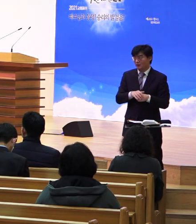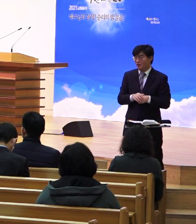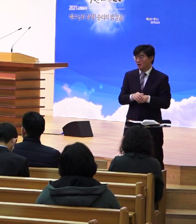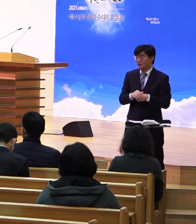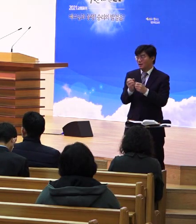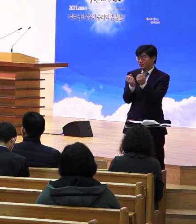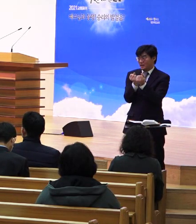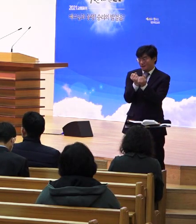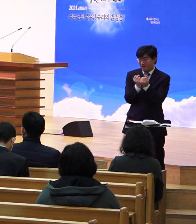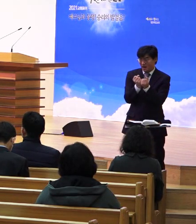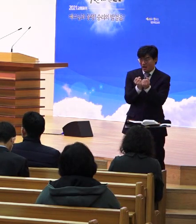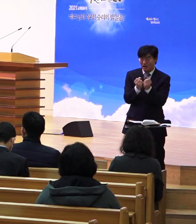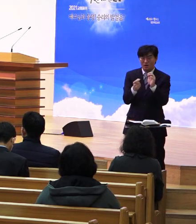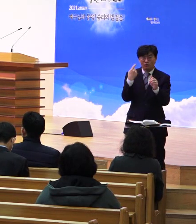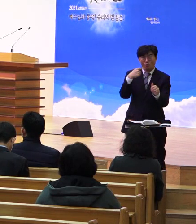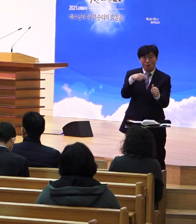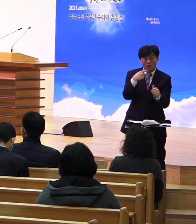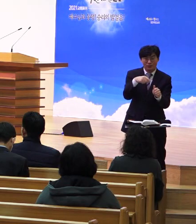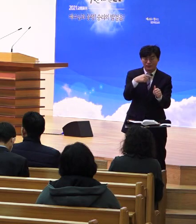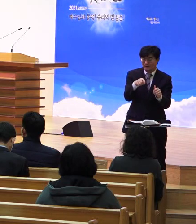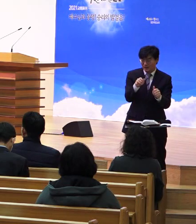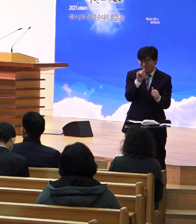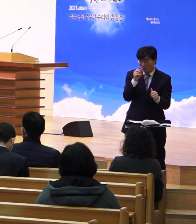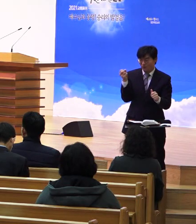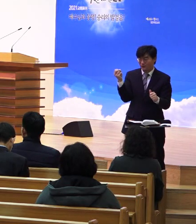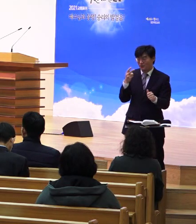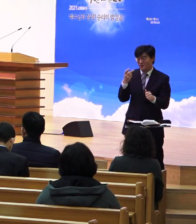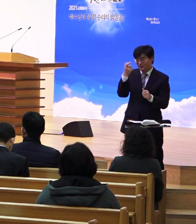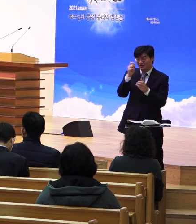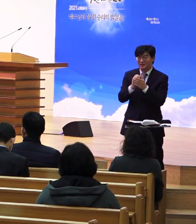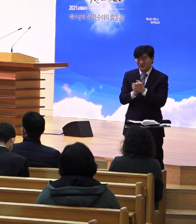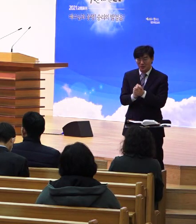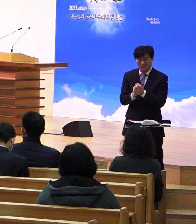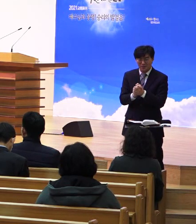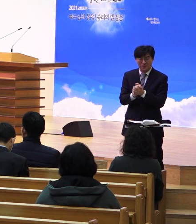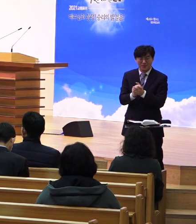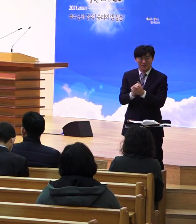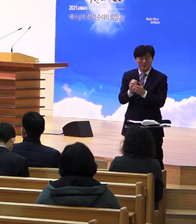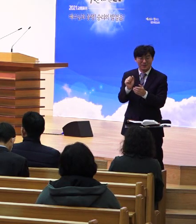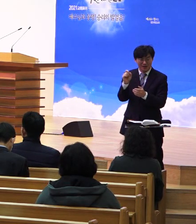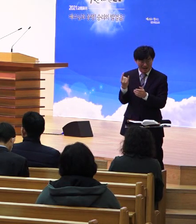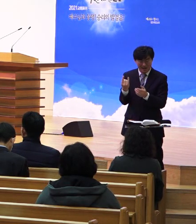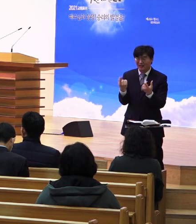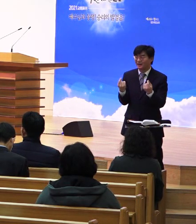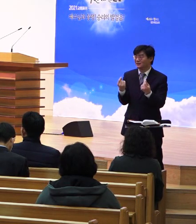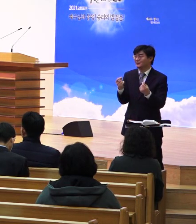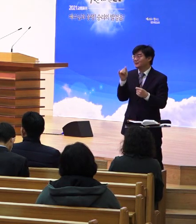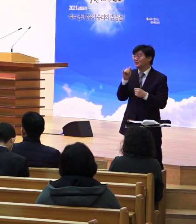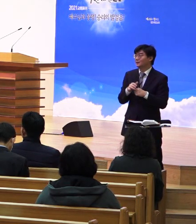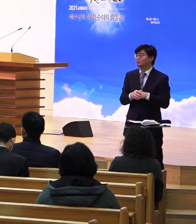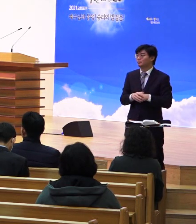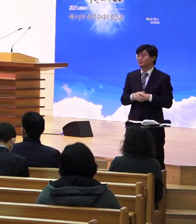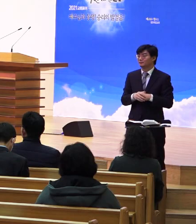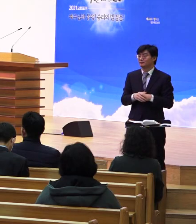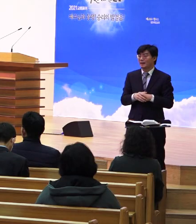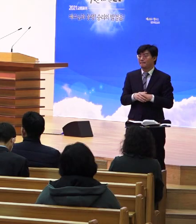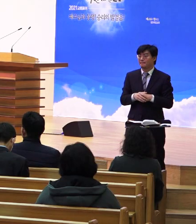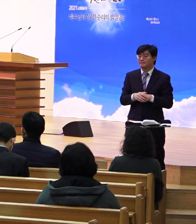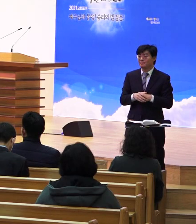아니라 영접 기도까지 했는데요. 이번 2월 23일 영접 기도를 인도해 주실 분이 바로 여러분의